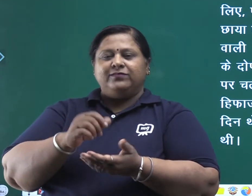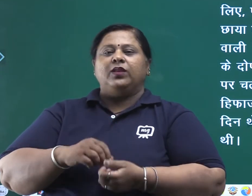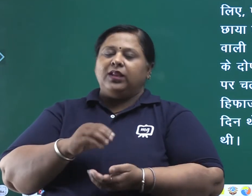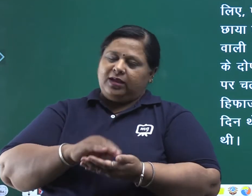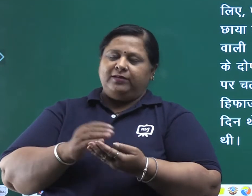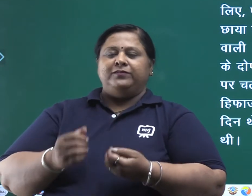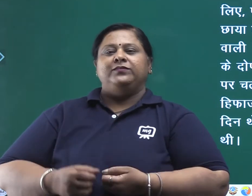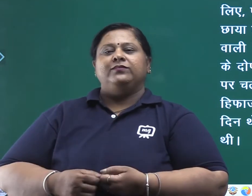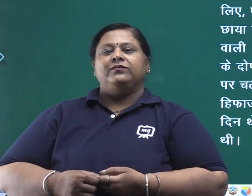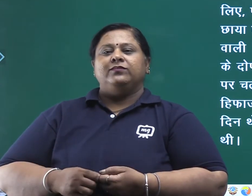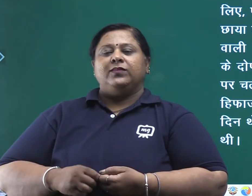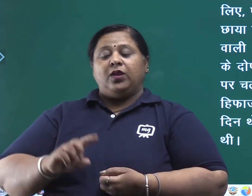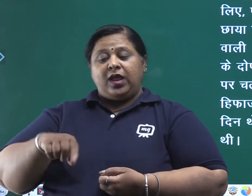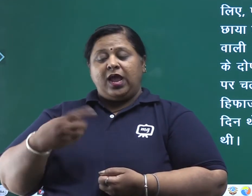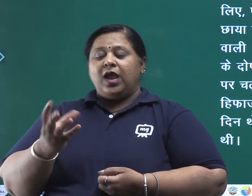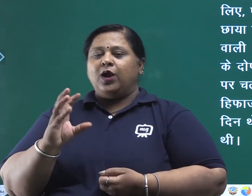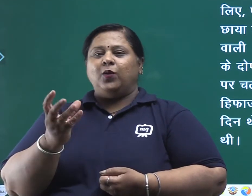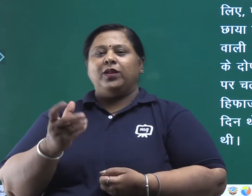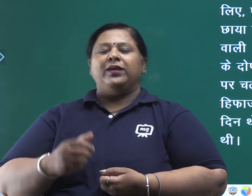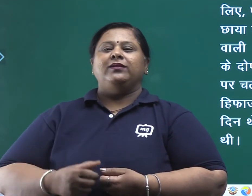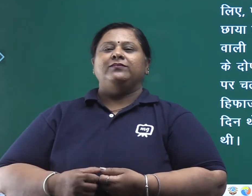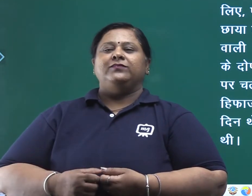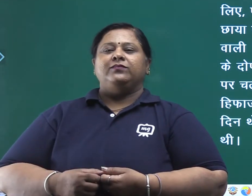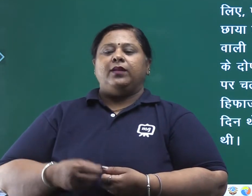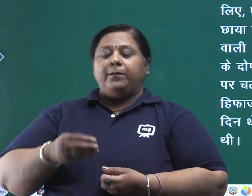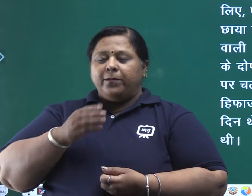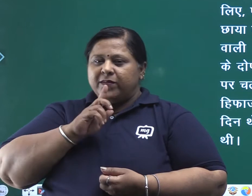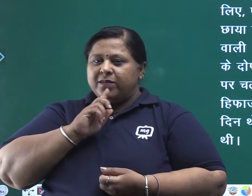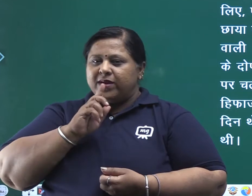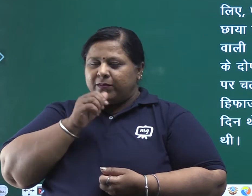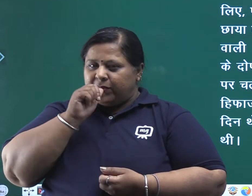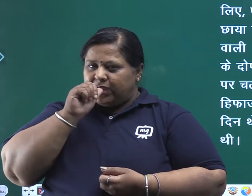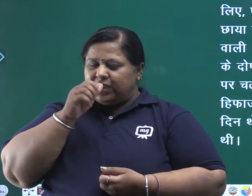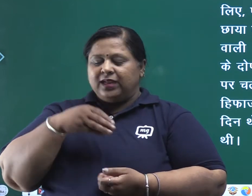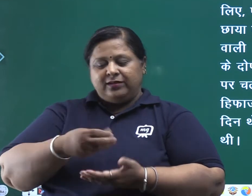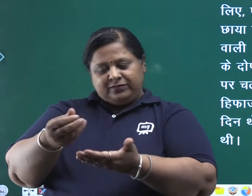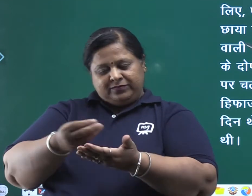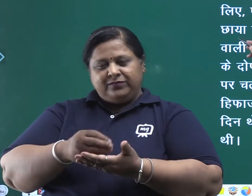लिए, एक कटोरी में पानी लिया,